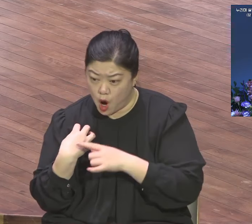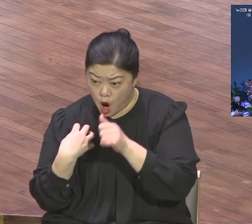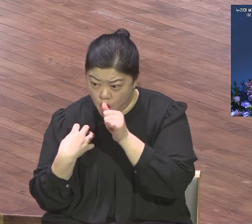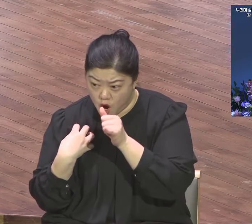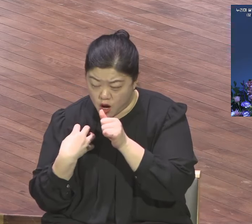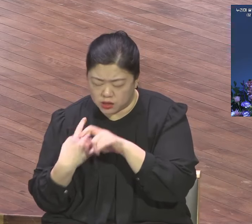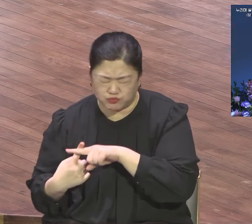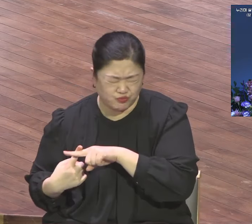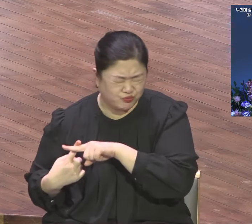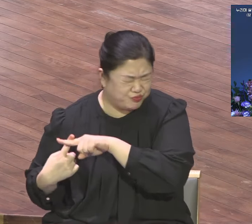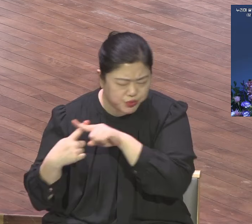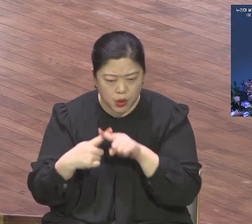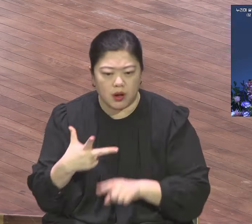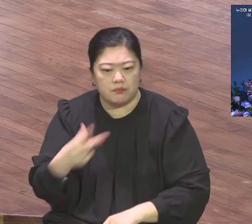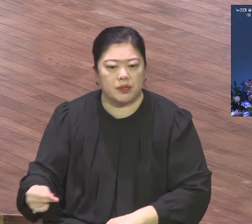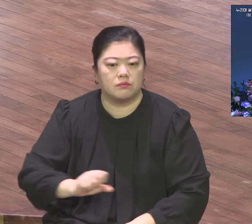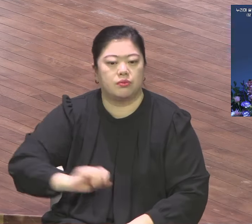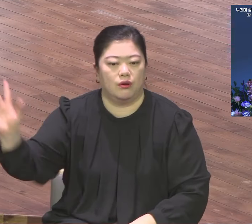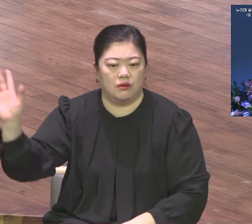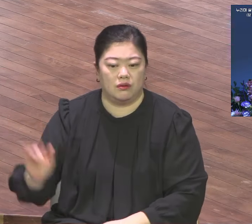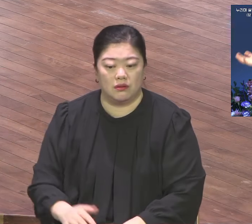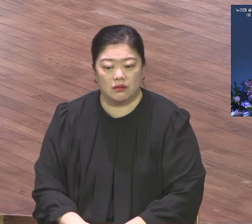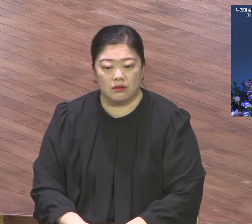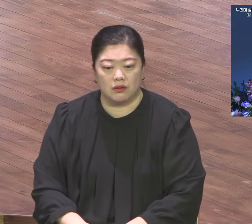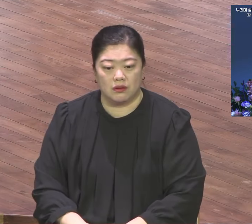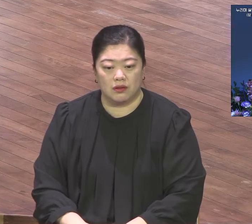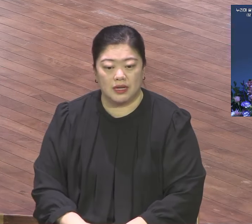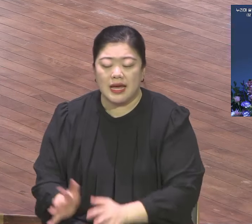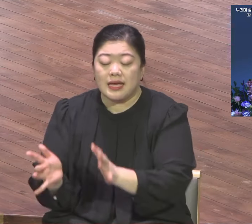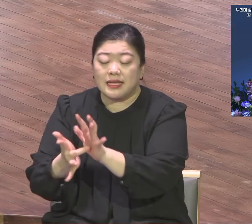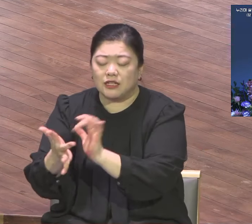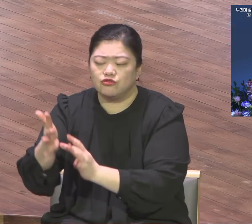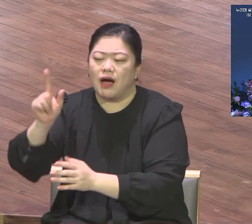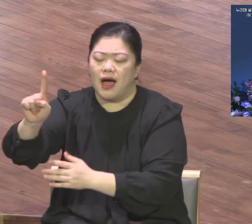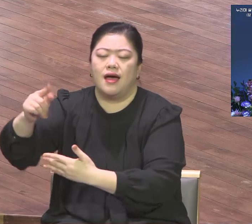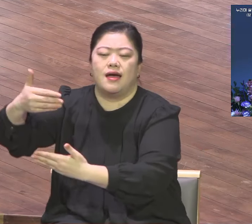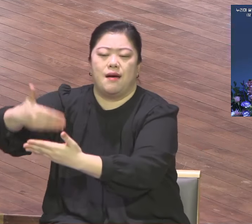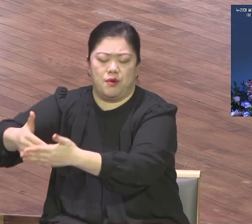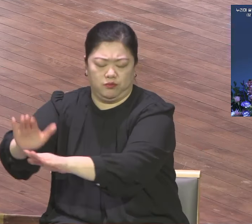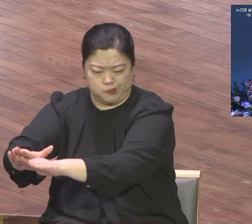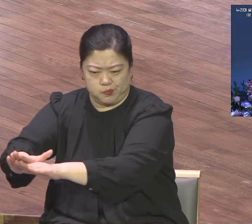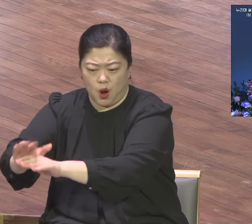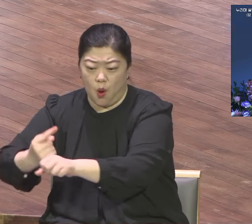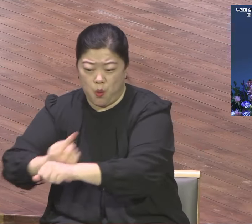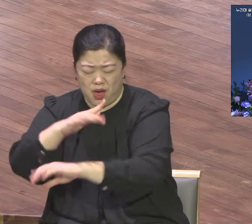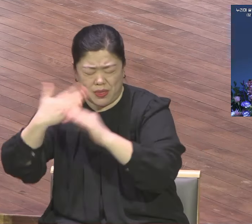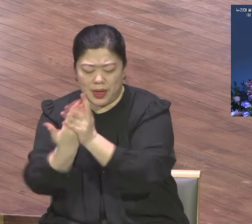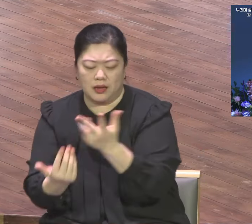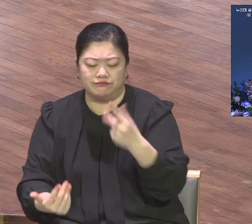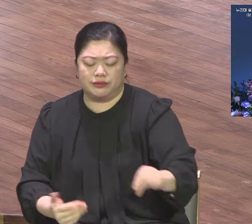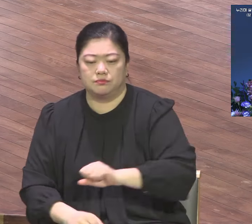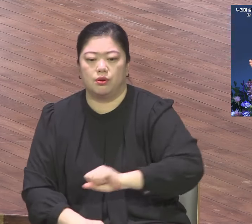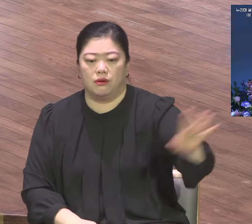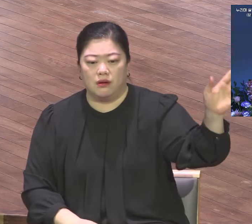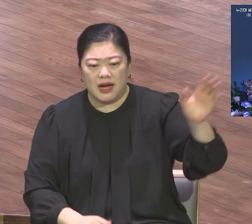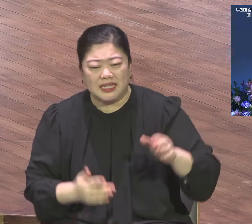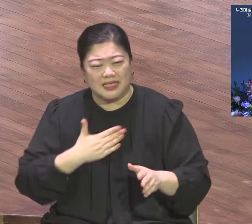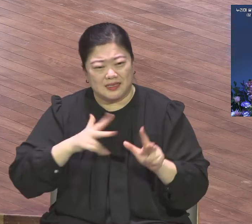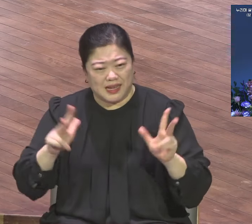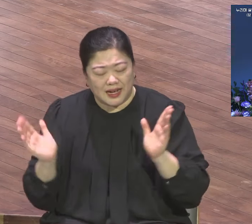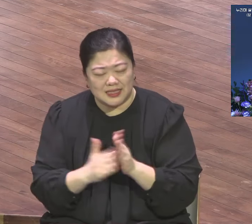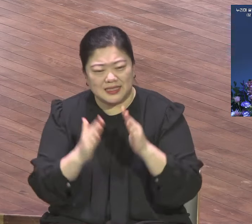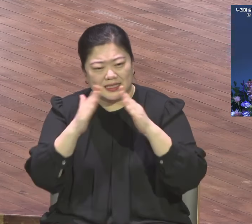만나고 나서부터요 세상에 있는 것 다 버려버렸어. 배설물로 이겨라. 내가 그리스도를 얻고 나니까 다 배설물이야.